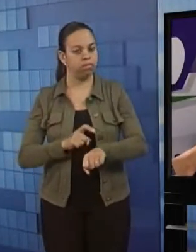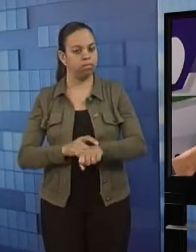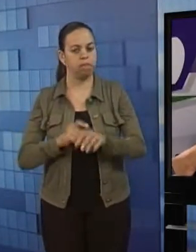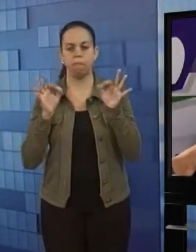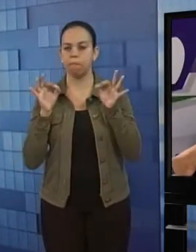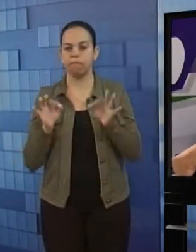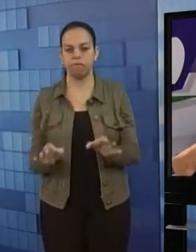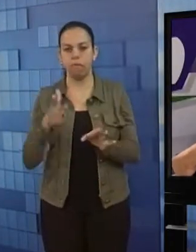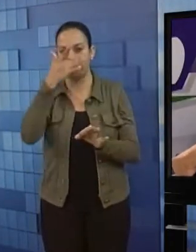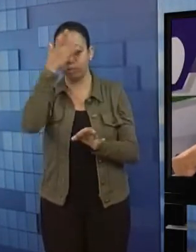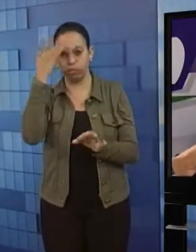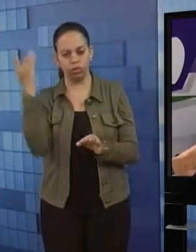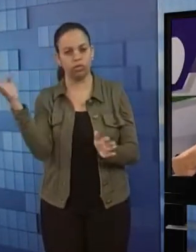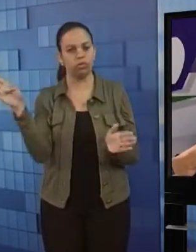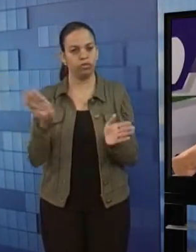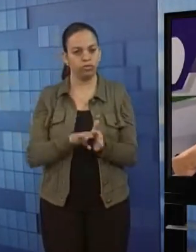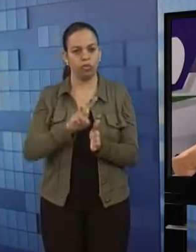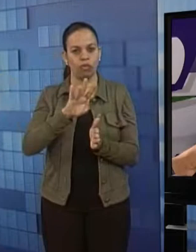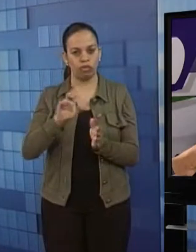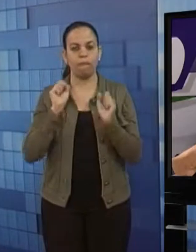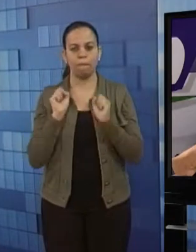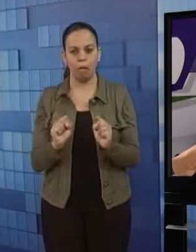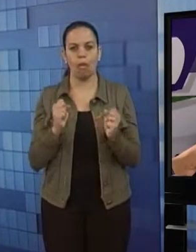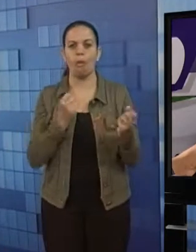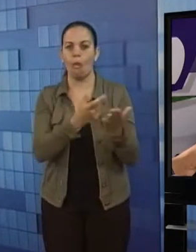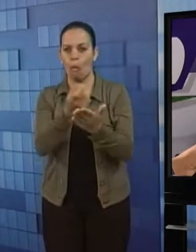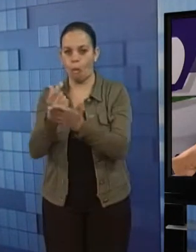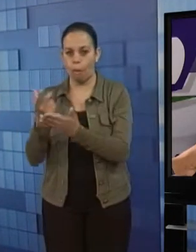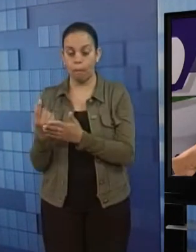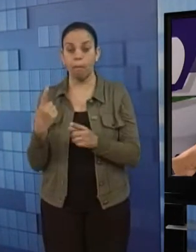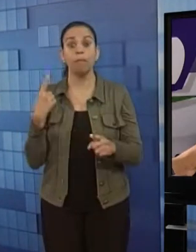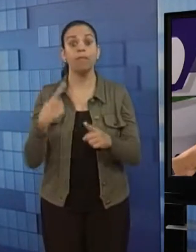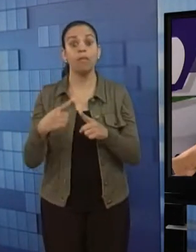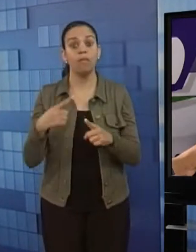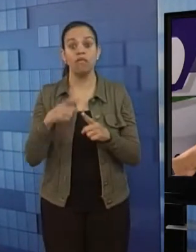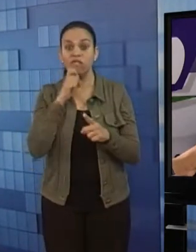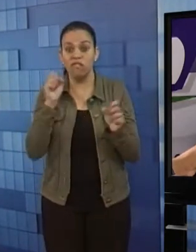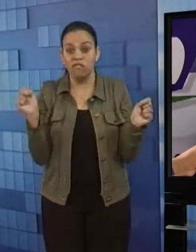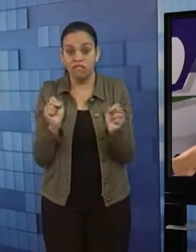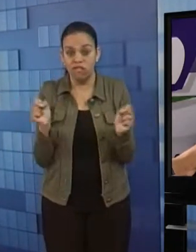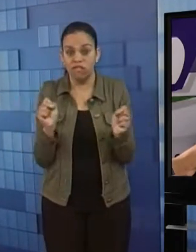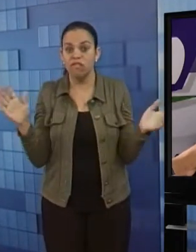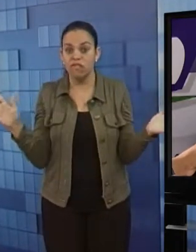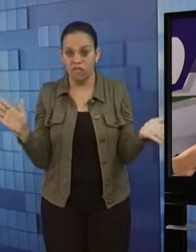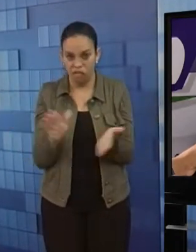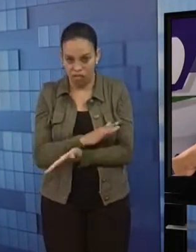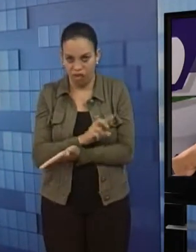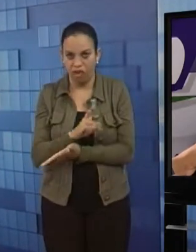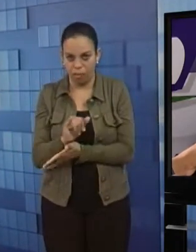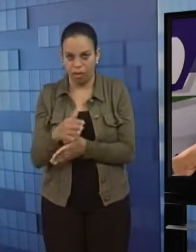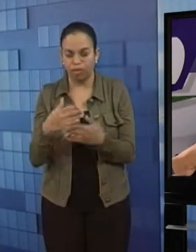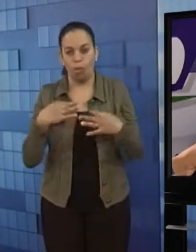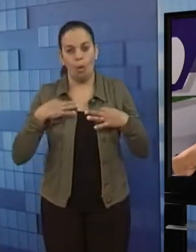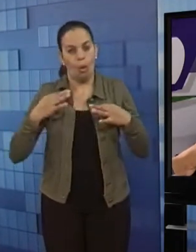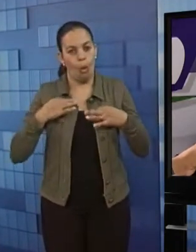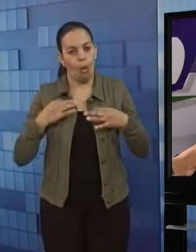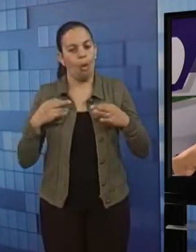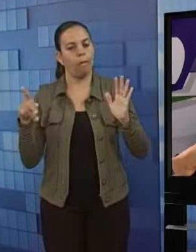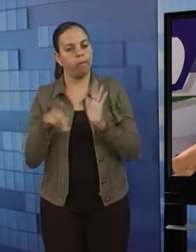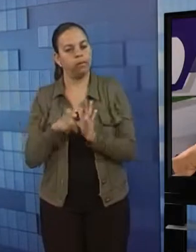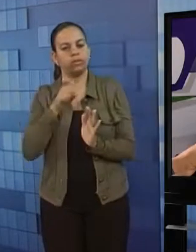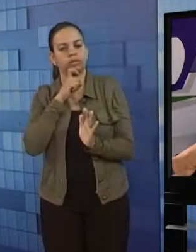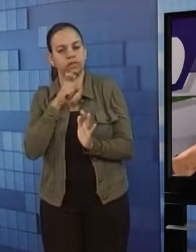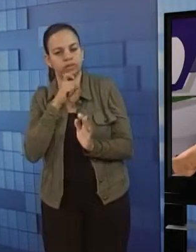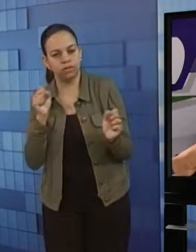para o consumidor vir comprar no comércio de Conquista, porque está saindo da época do inverno, né? A roupa de